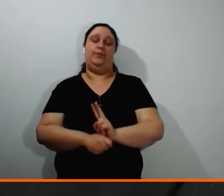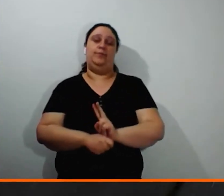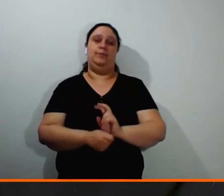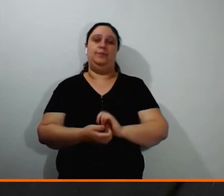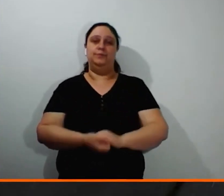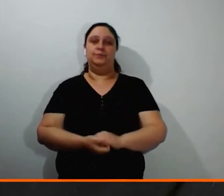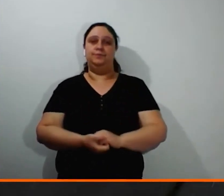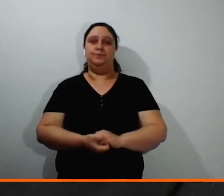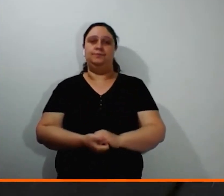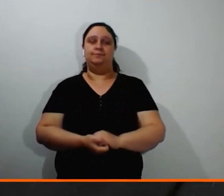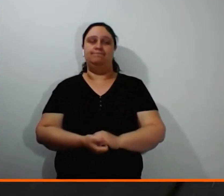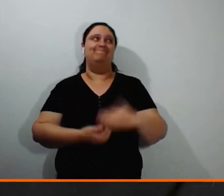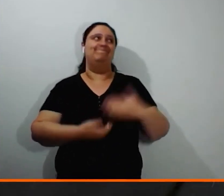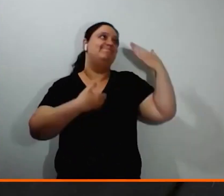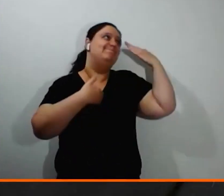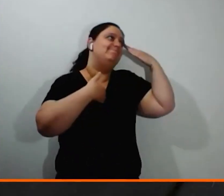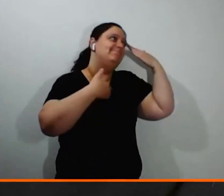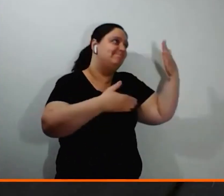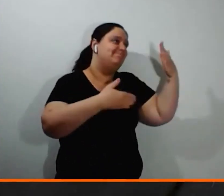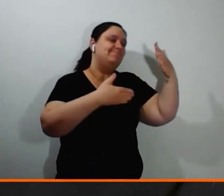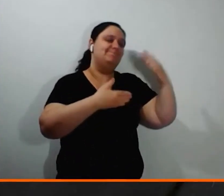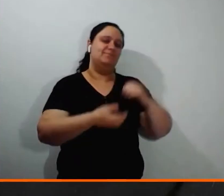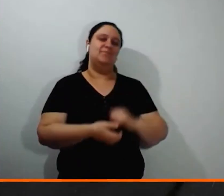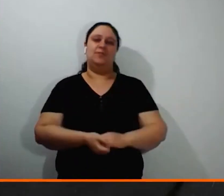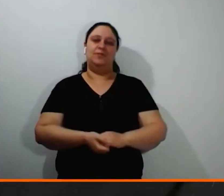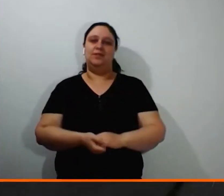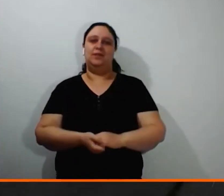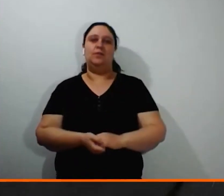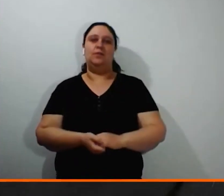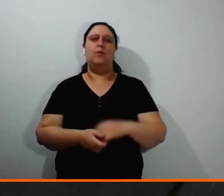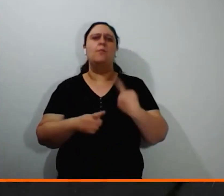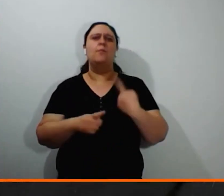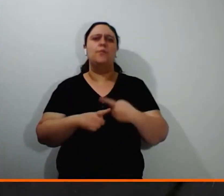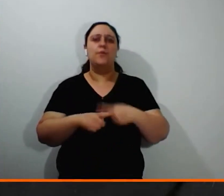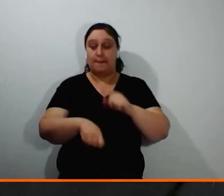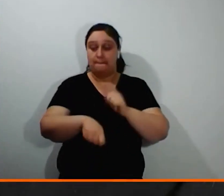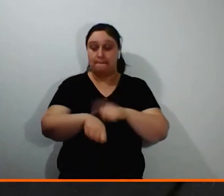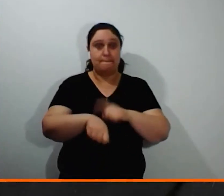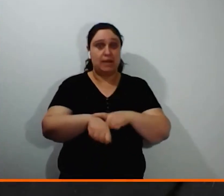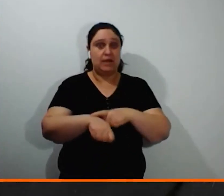ao Senhor, tudo isso para não perder o tempo. E